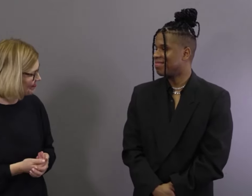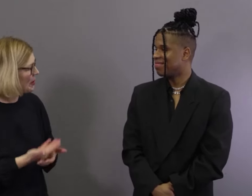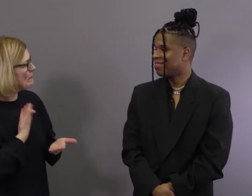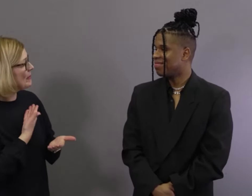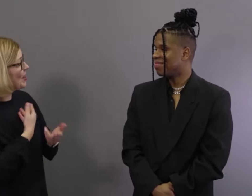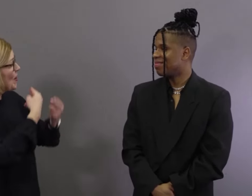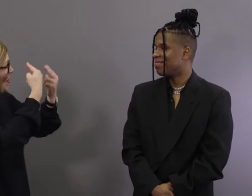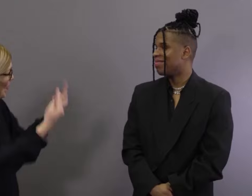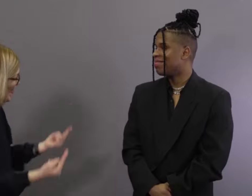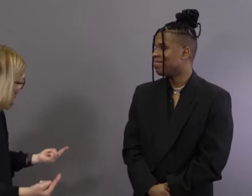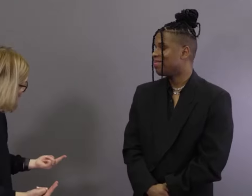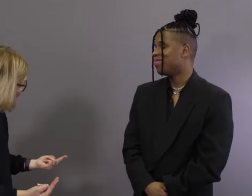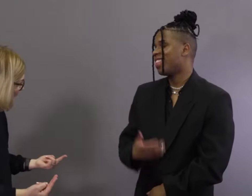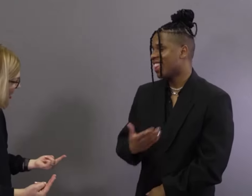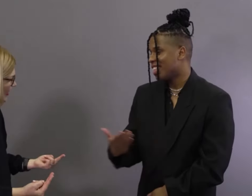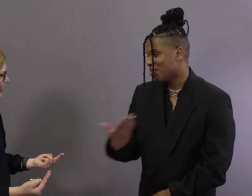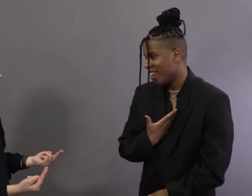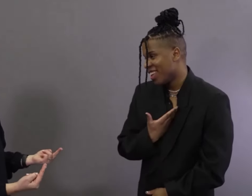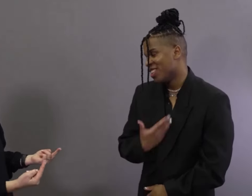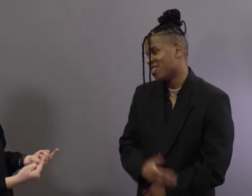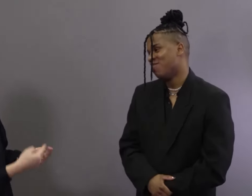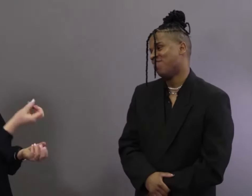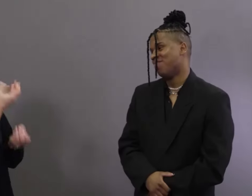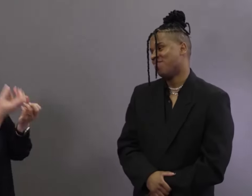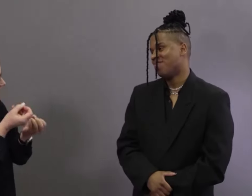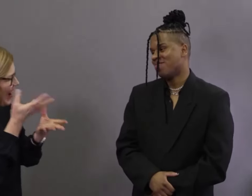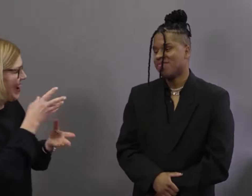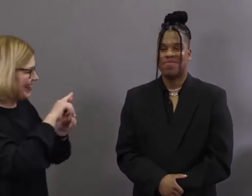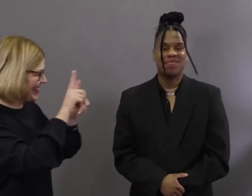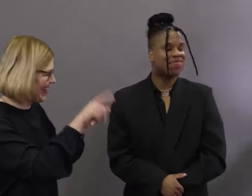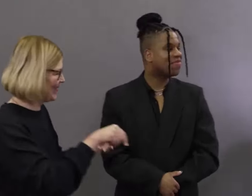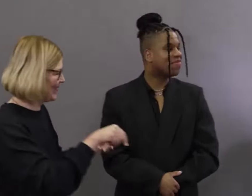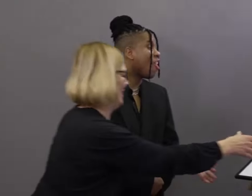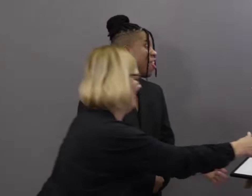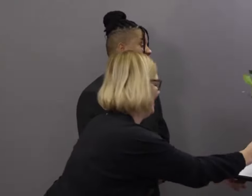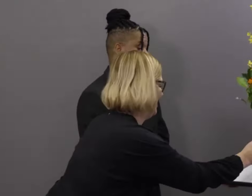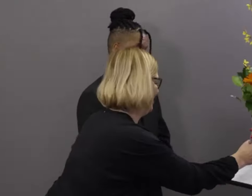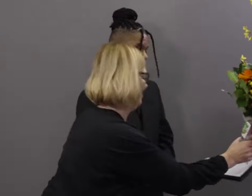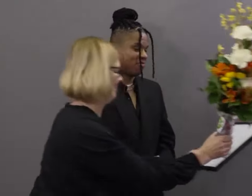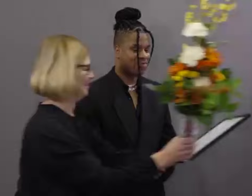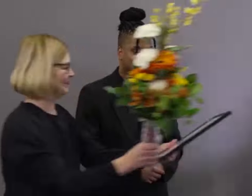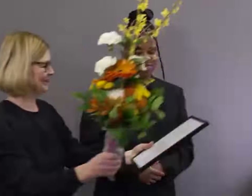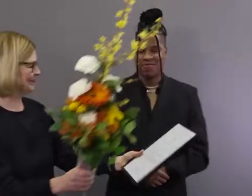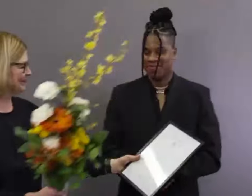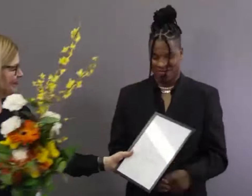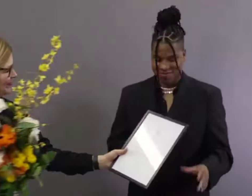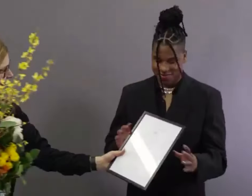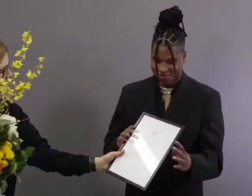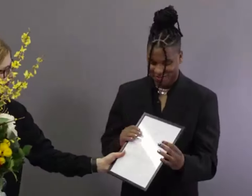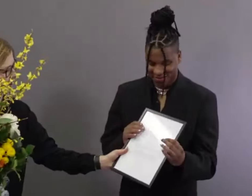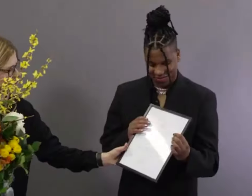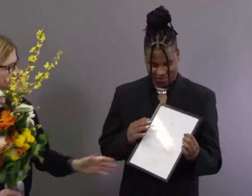esikuva niin lapsille kuin nuorille. Paljon onnea. Kiitos paljon. Tässä sinulle kukat ja